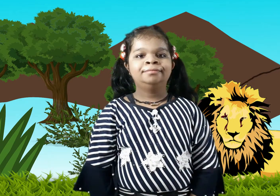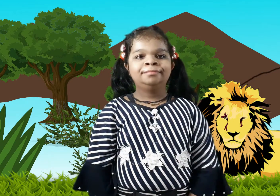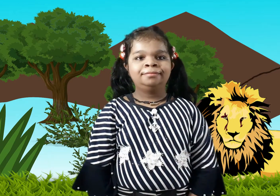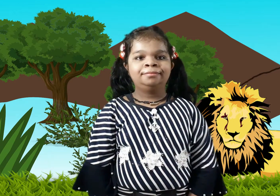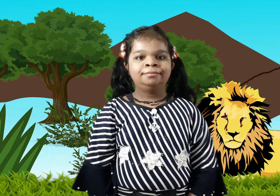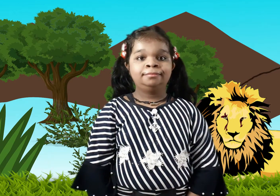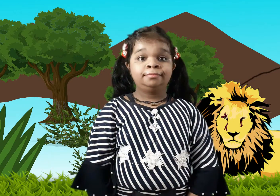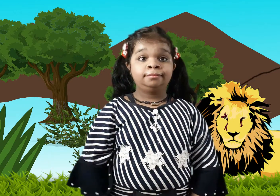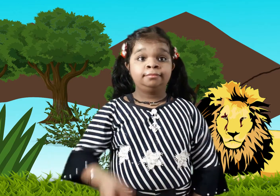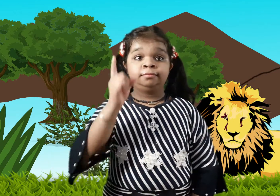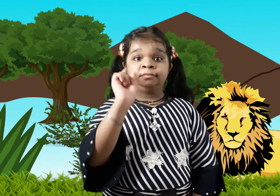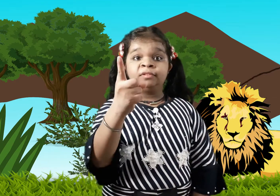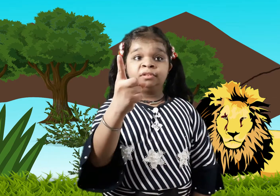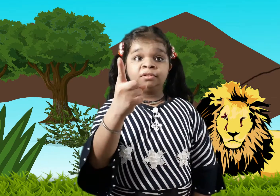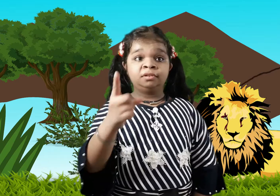इतने में एक मक्खी